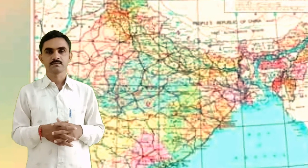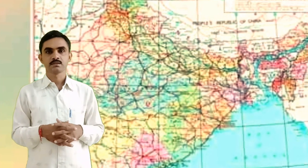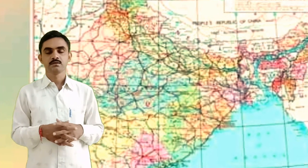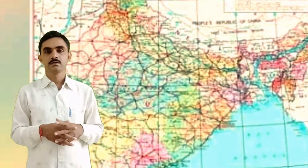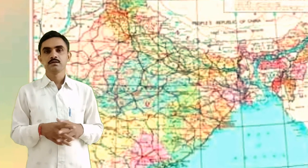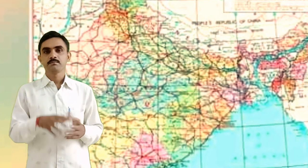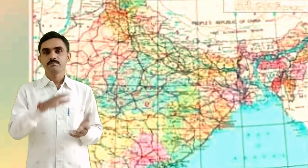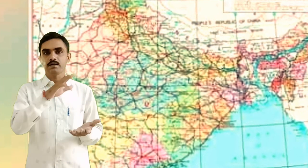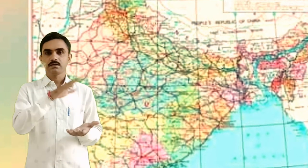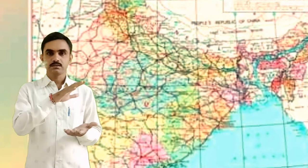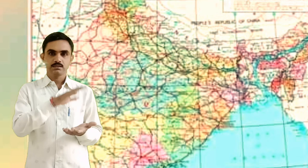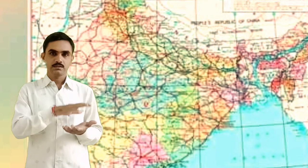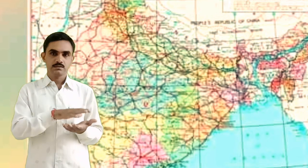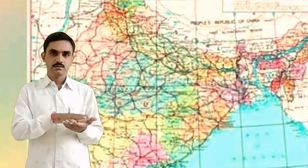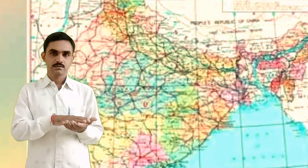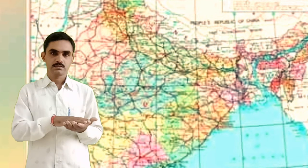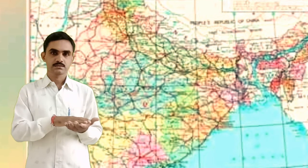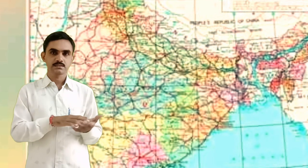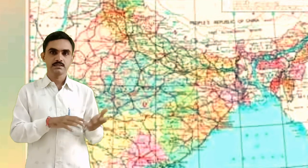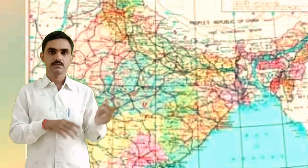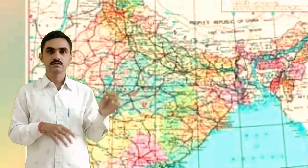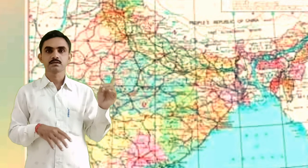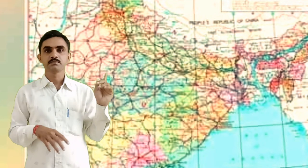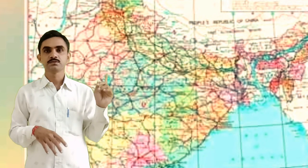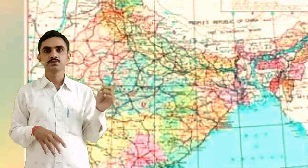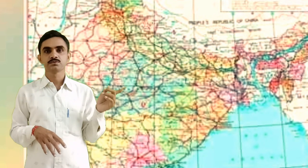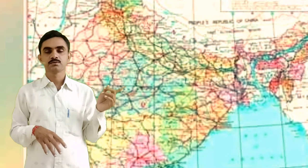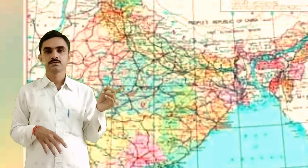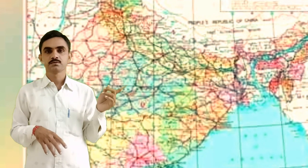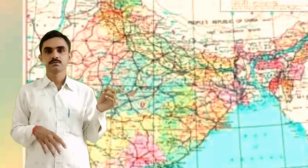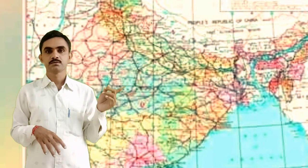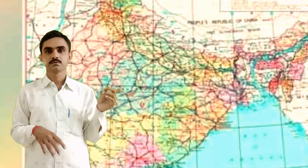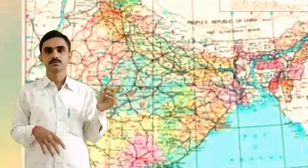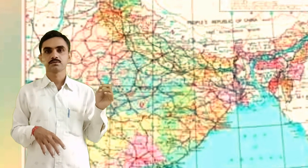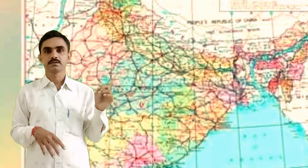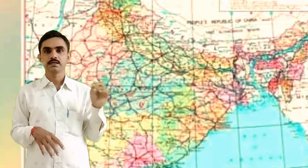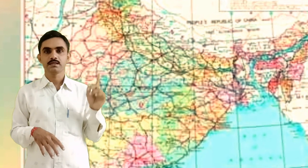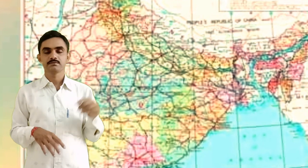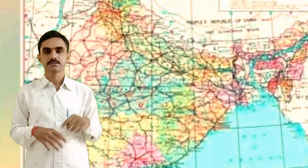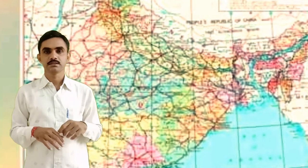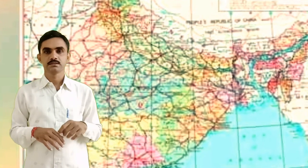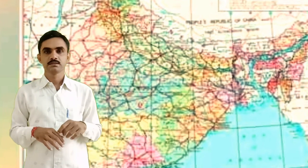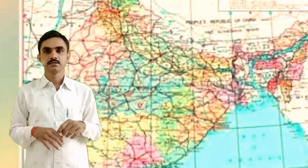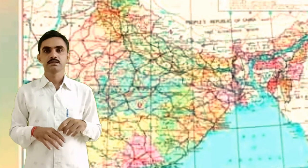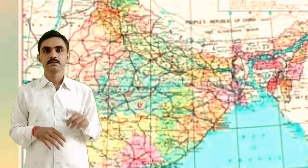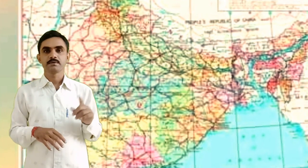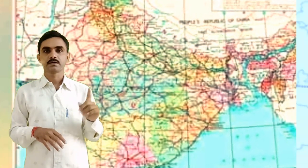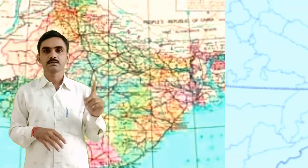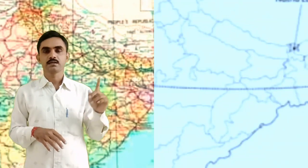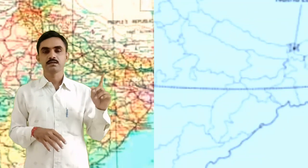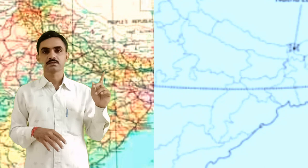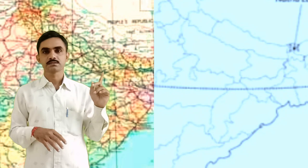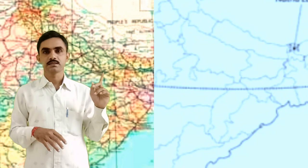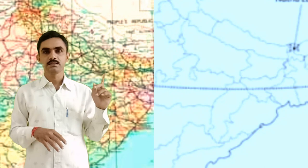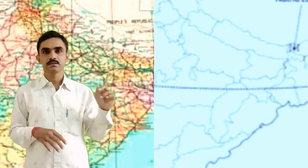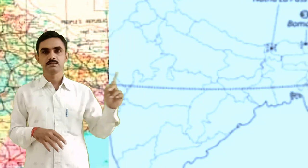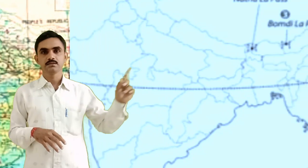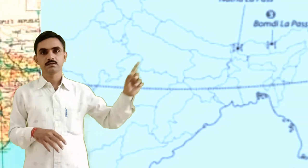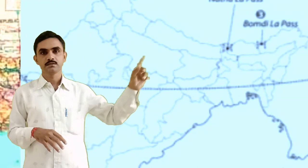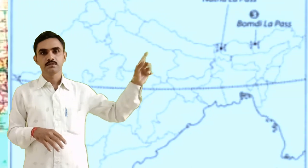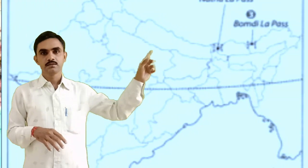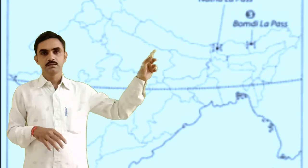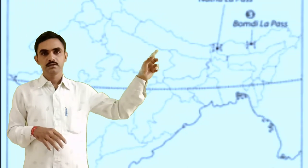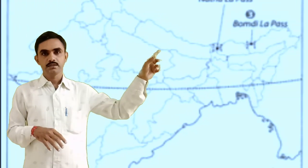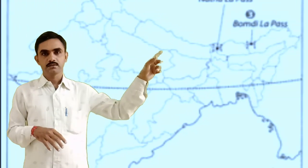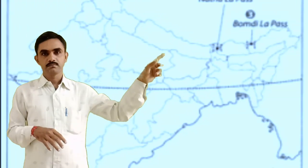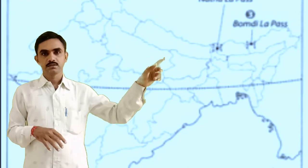છે। ભારતના નકશાની અંદર તમે જોશો તો ખ્યાલ આવશે કે ભારતના નકશાની